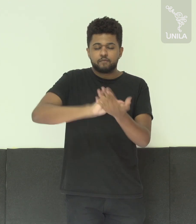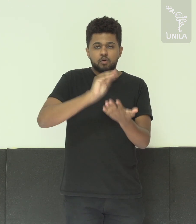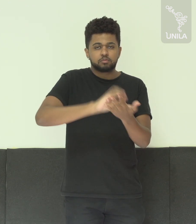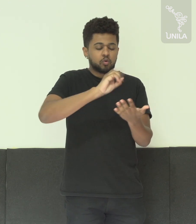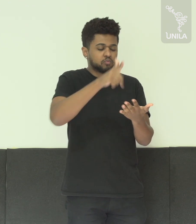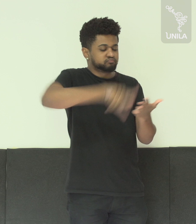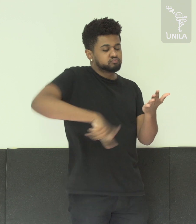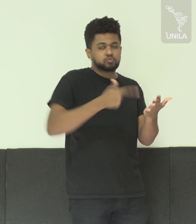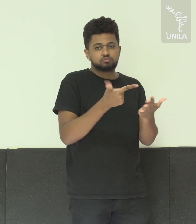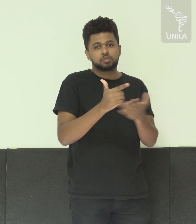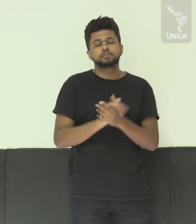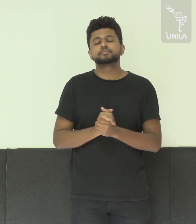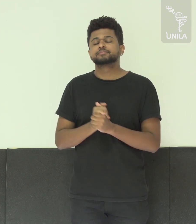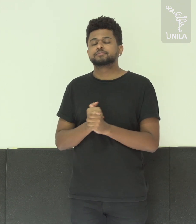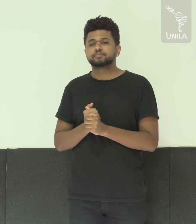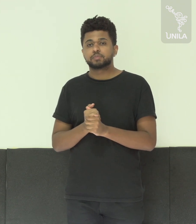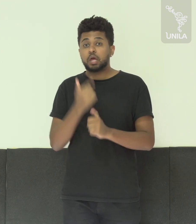ou inexistente.